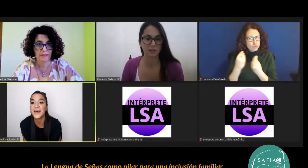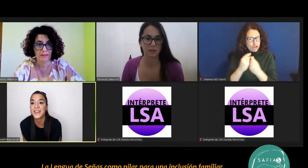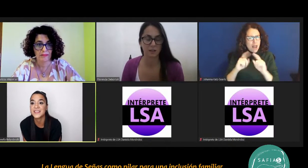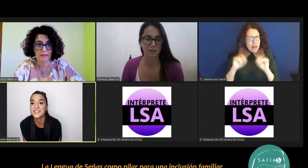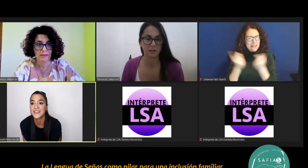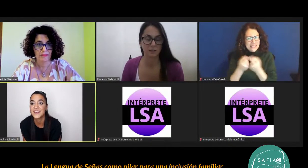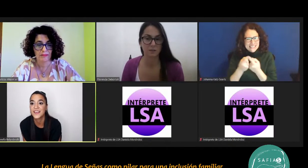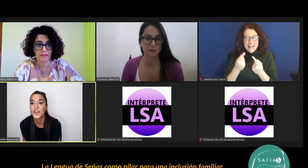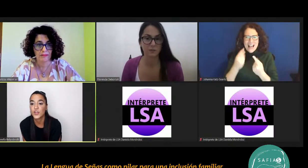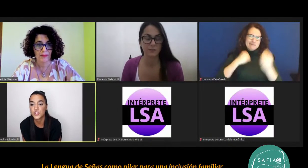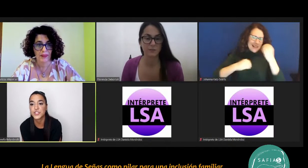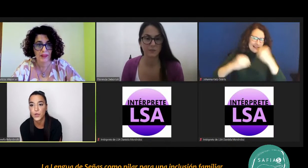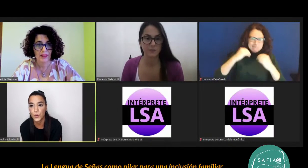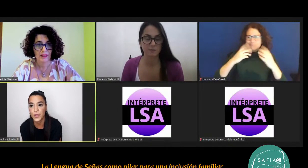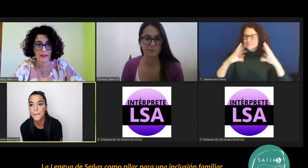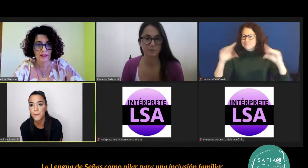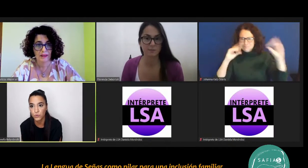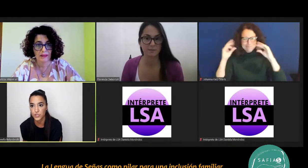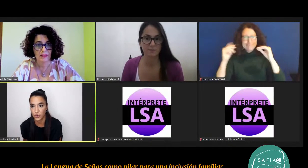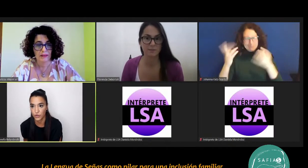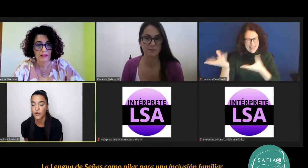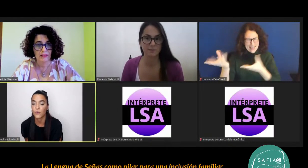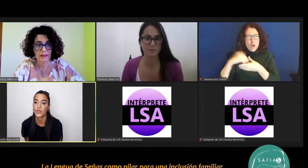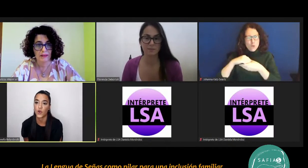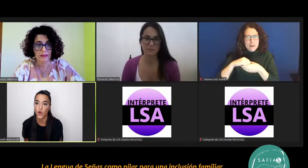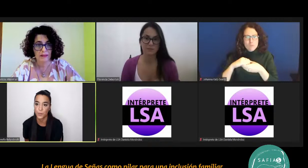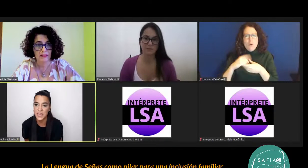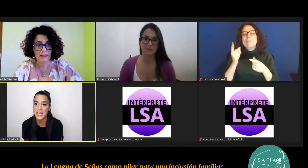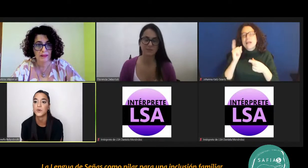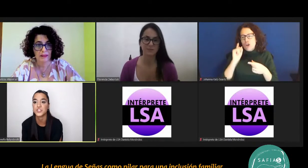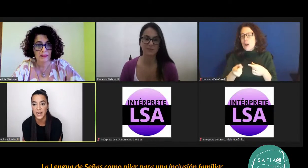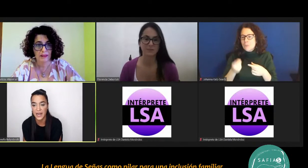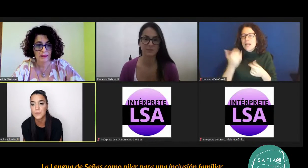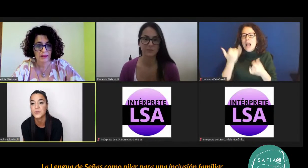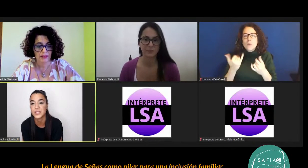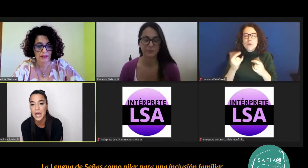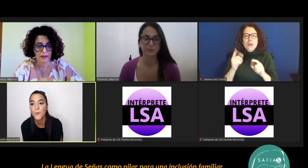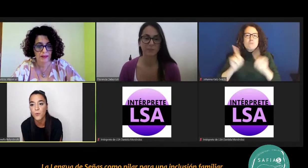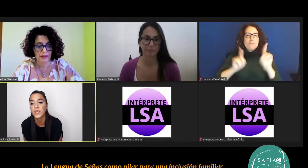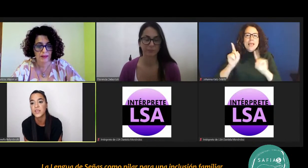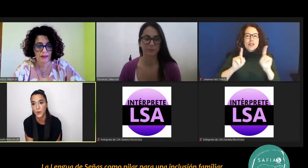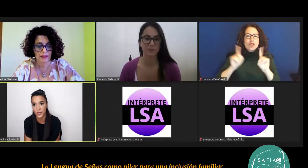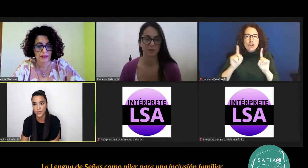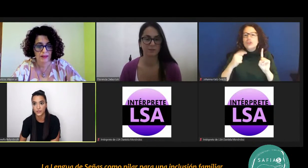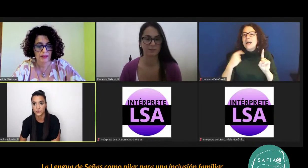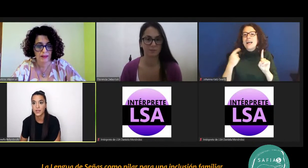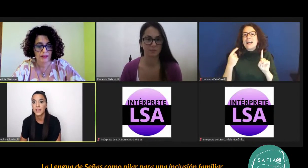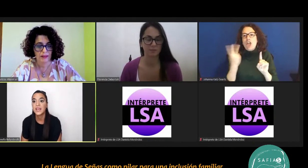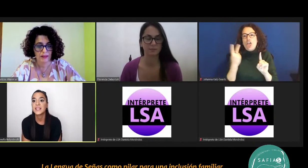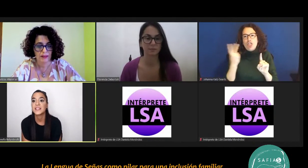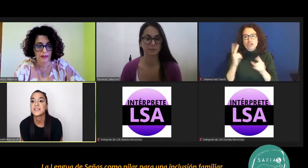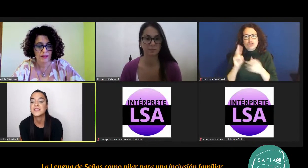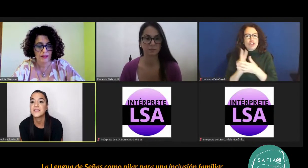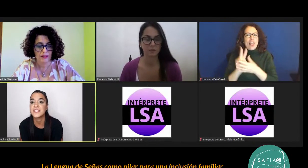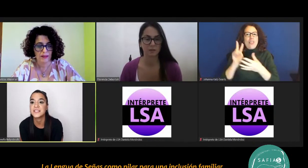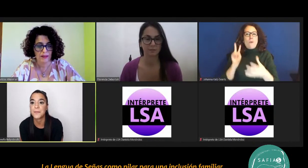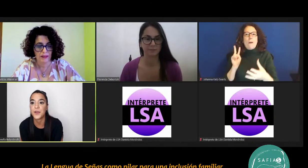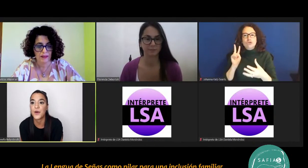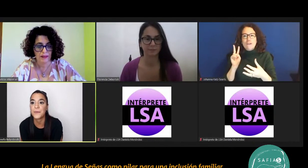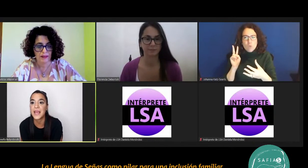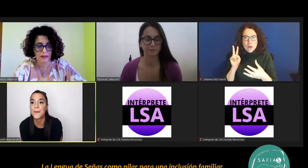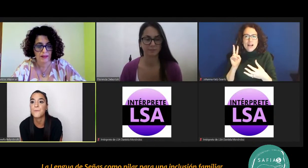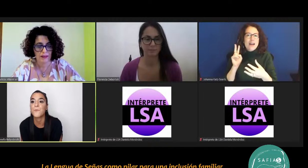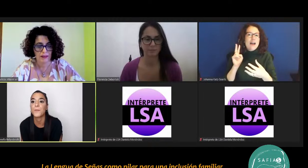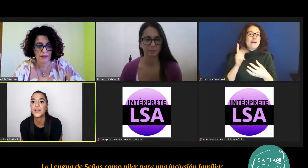mis padres nos incluían mucho. Cuando comíamos, charlábamos, estábamos muy incluidos. Dice,